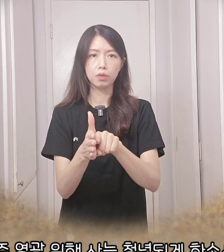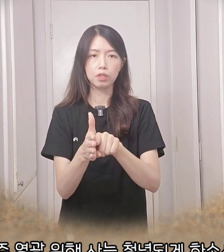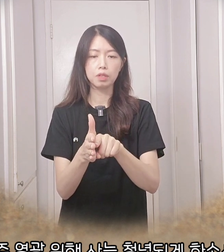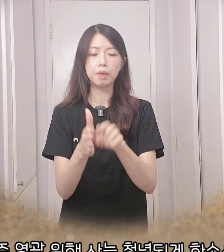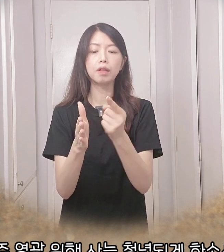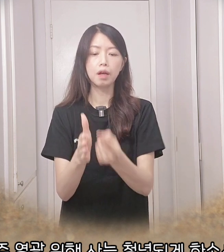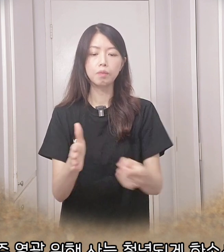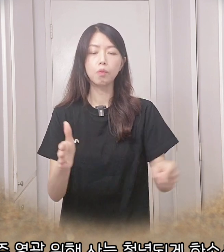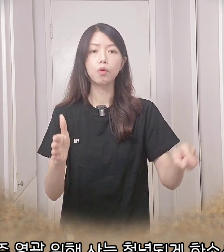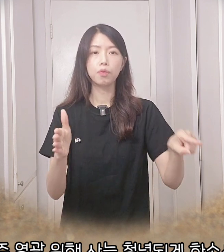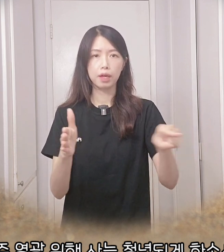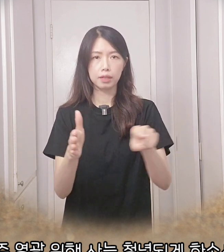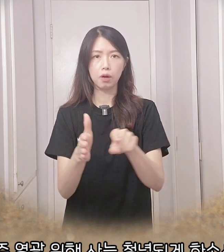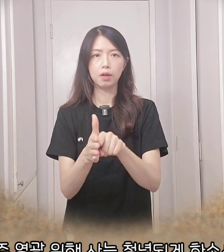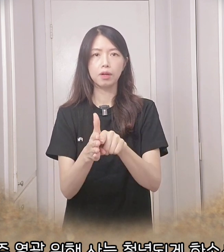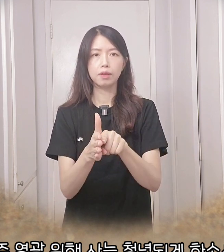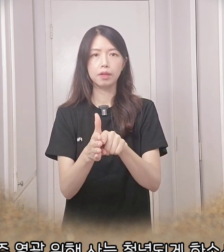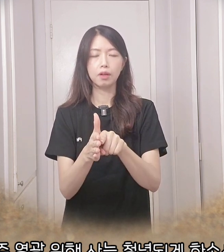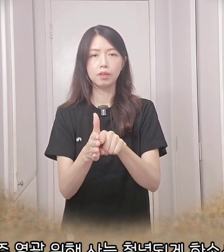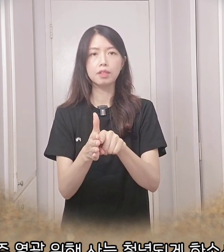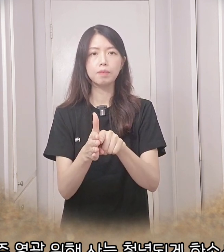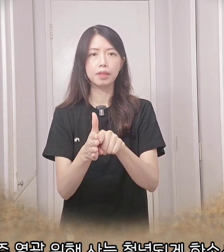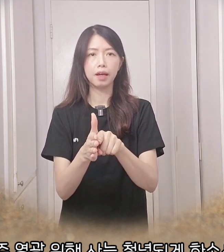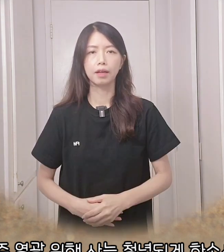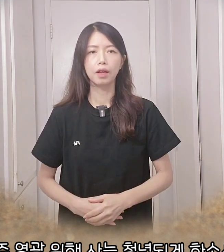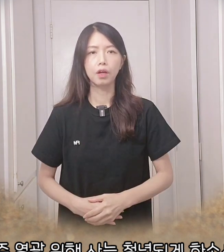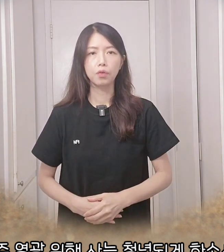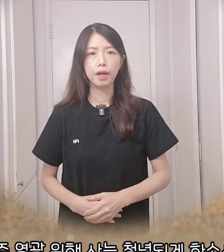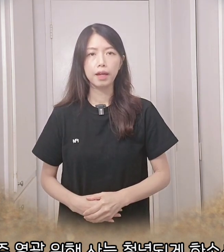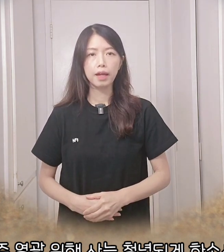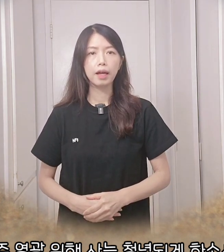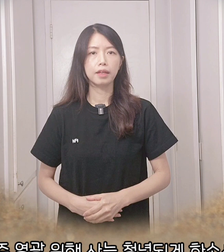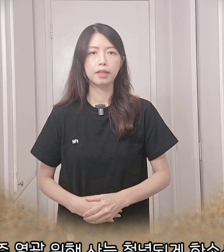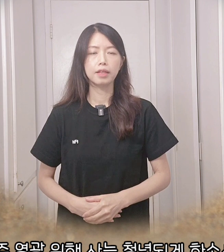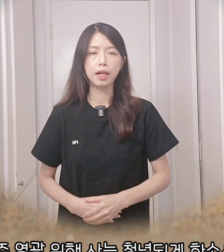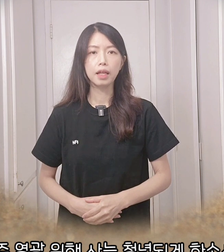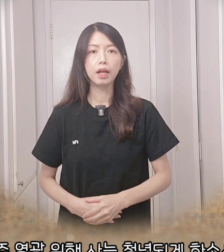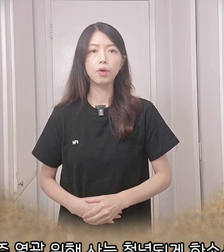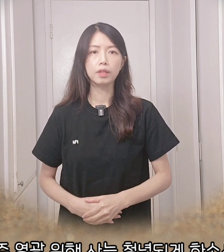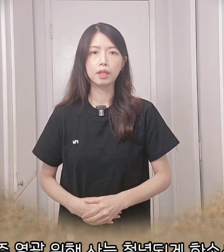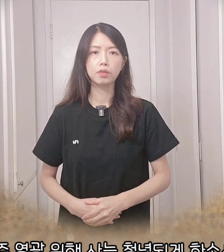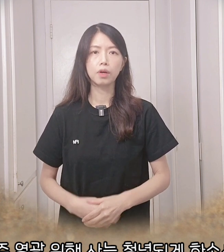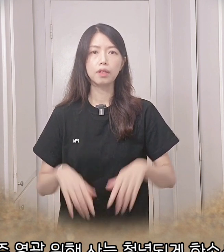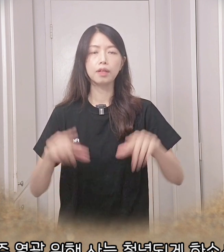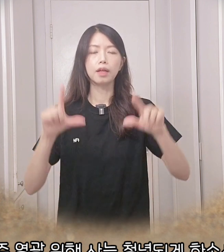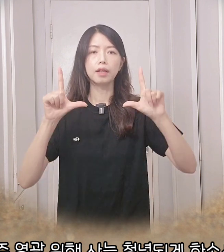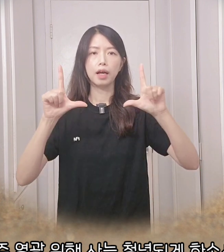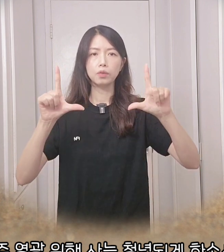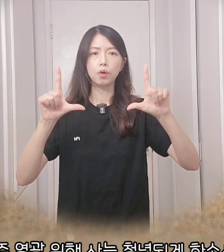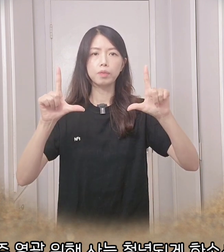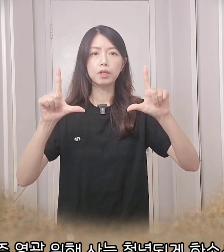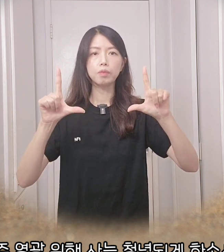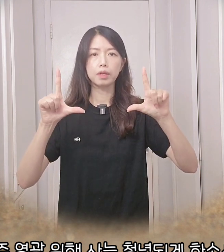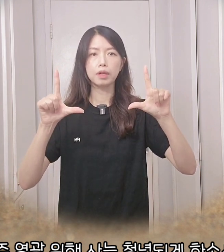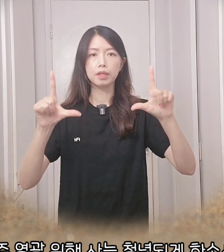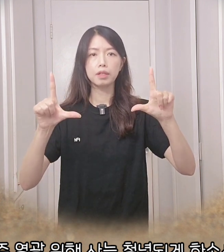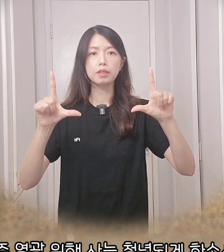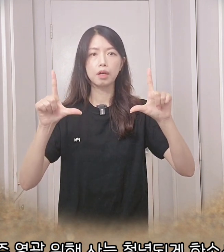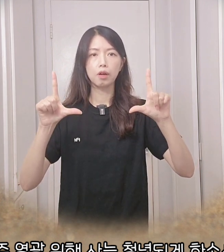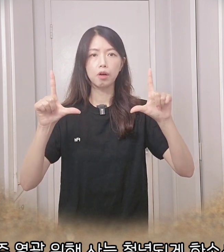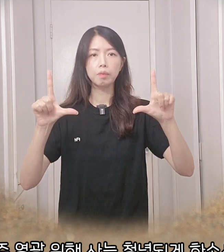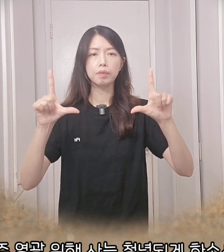바닥에 붙여주시면 뭐뭐 위에서 이런 뜻입니다. 위에 사는, 살다라고 한 뜻의 수어는 양손